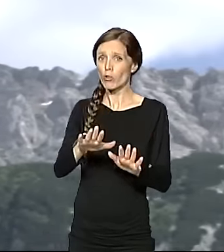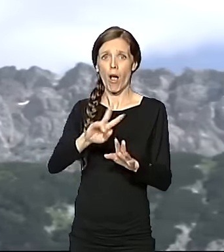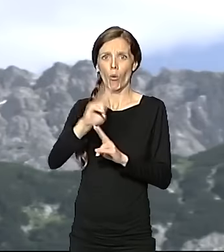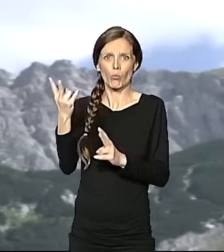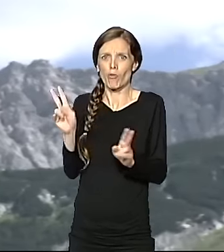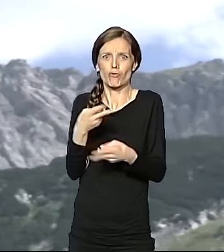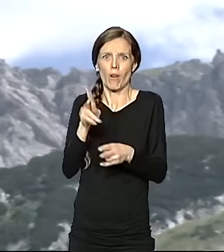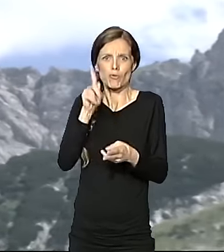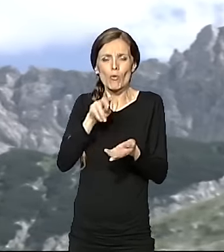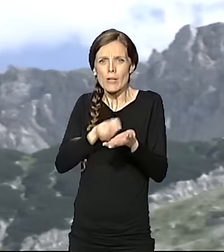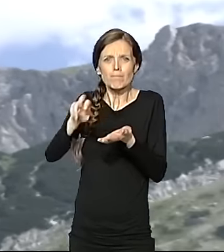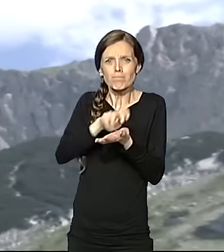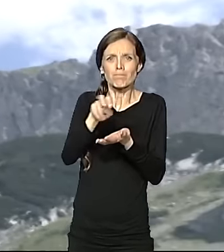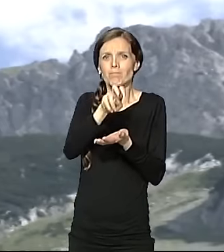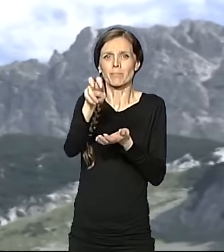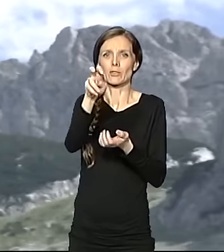vrleti.